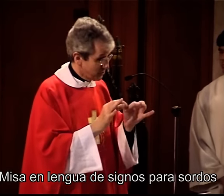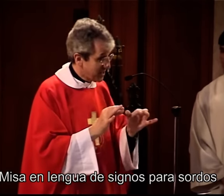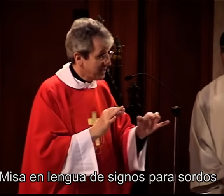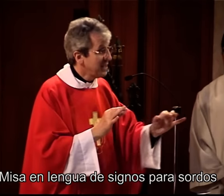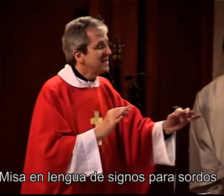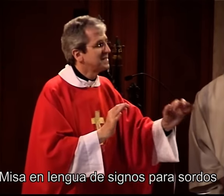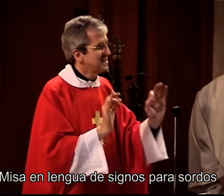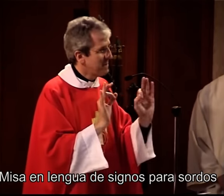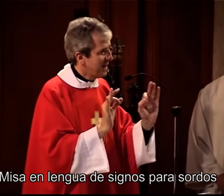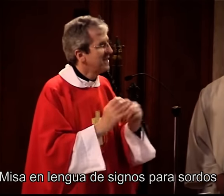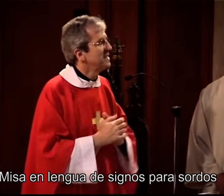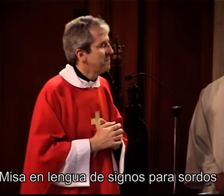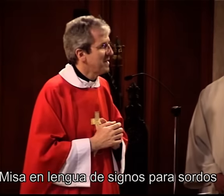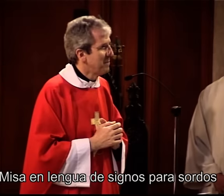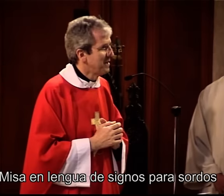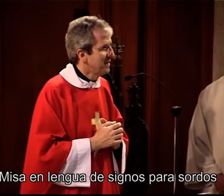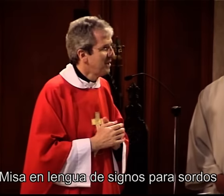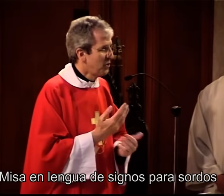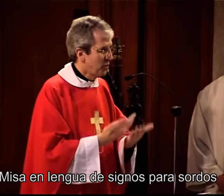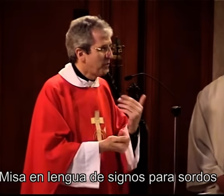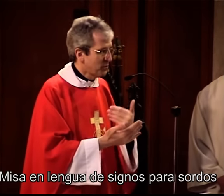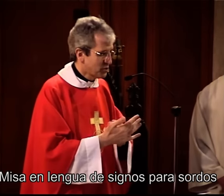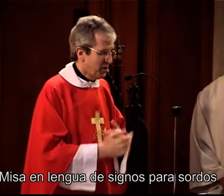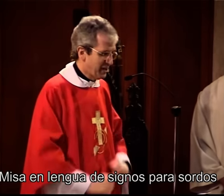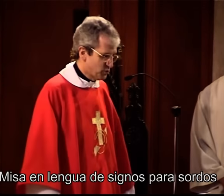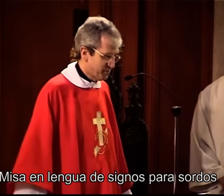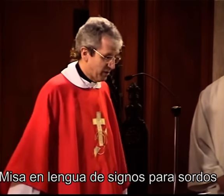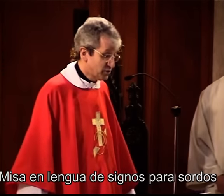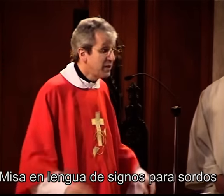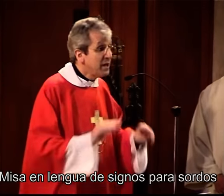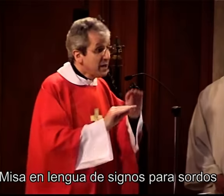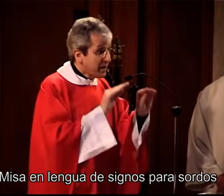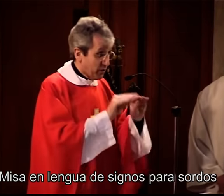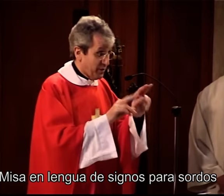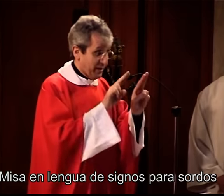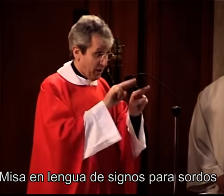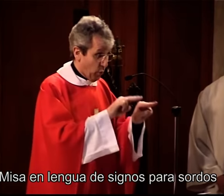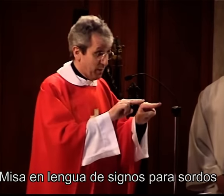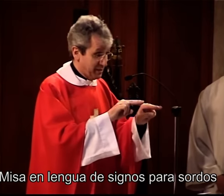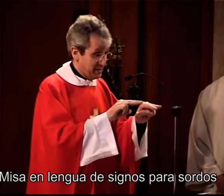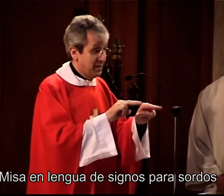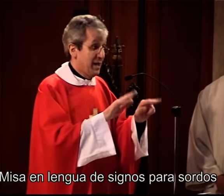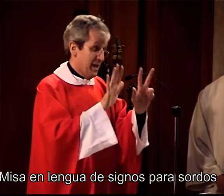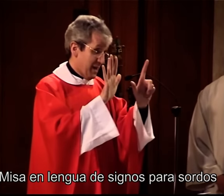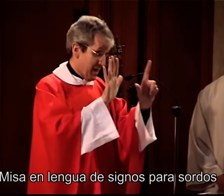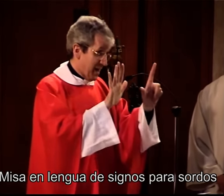Jesús nos hace esta semana especialmente. Lo ponemos en sus manos. Y recordar que el